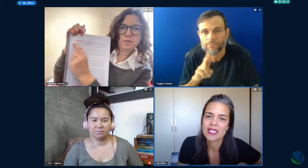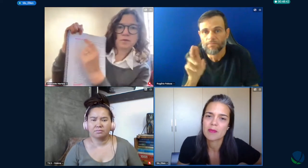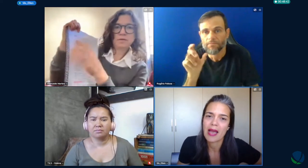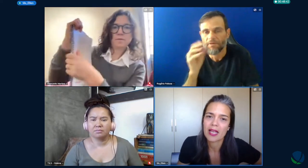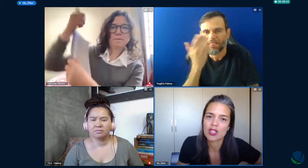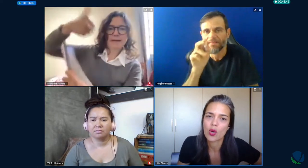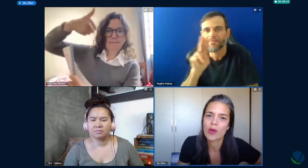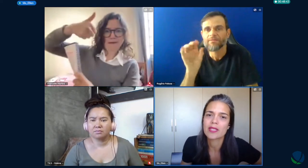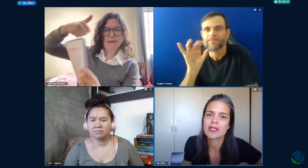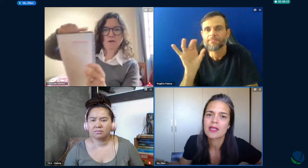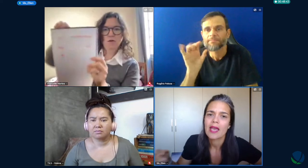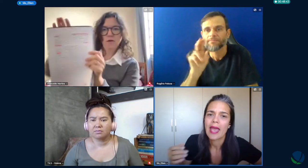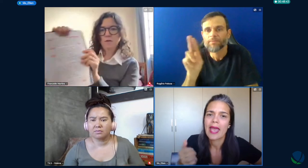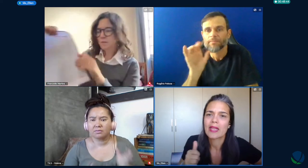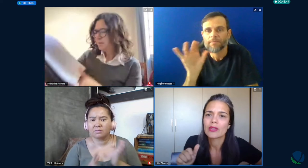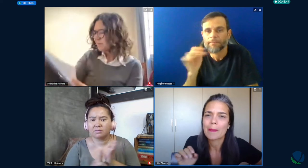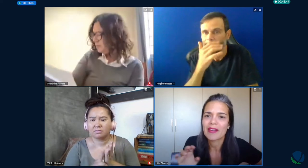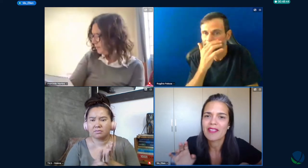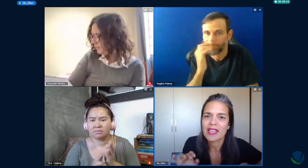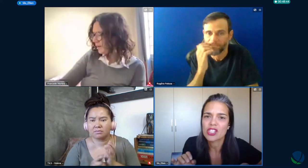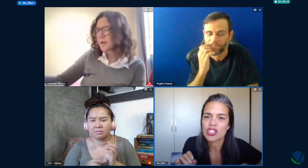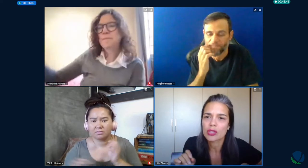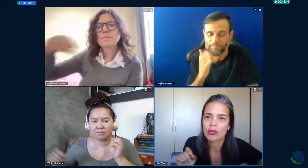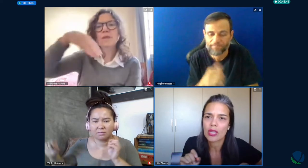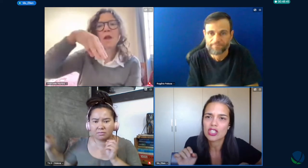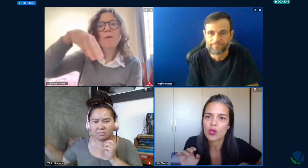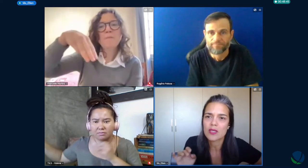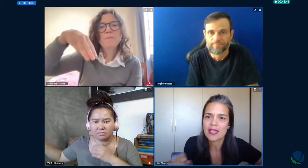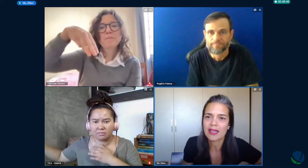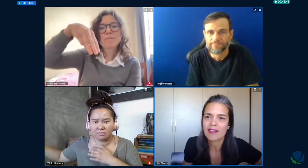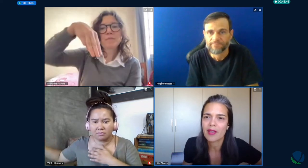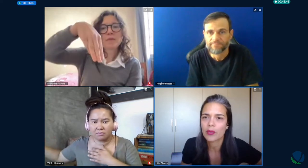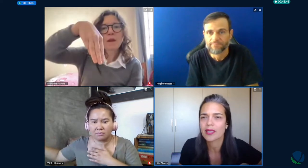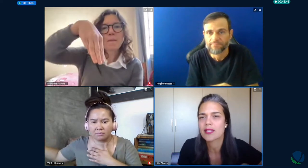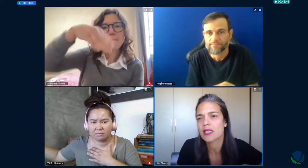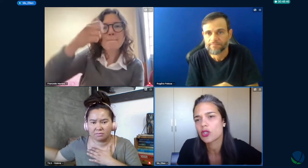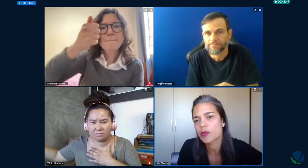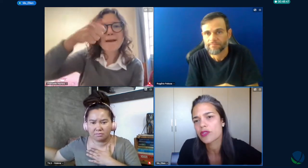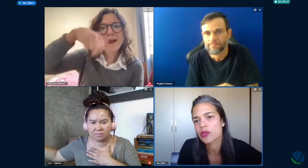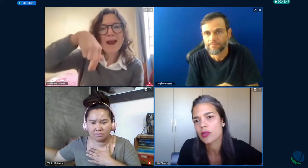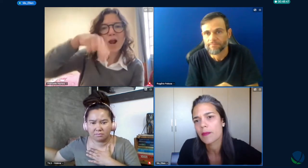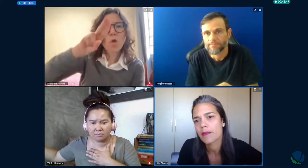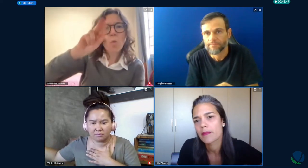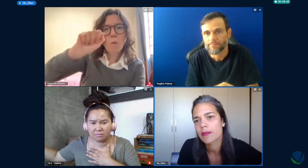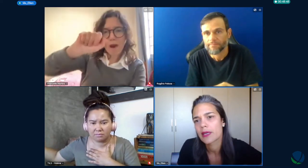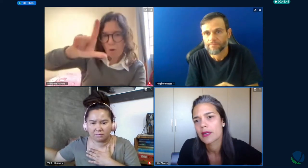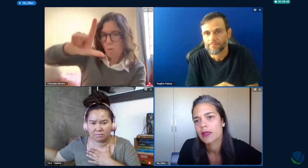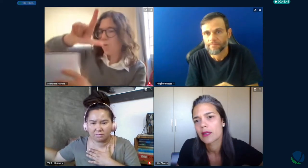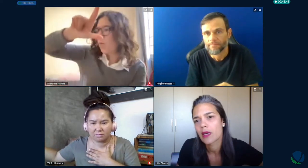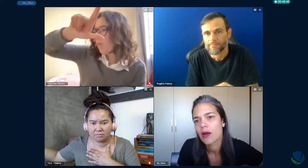onde eu fiz essas marcações, não dá para ver, a gente não consegue ver o que está escrito, professora?